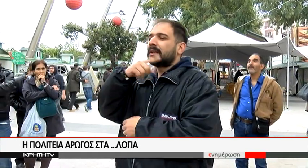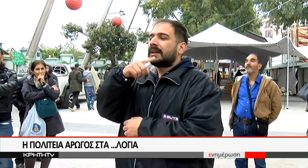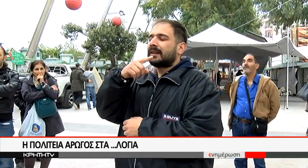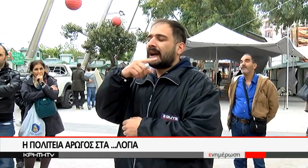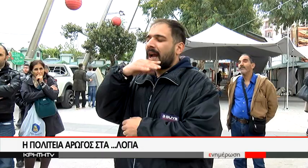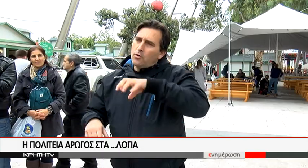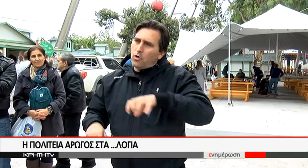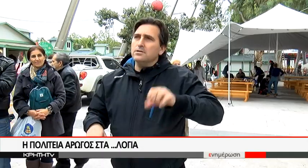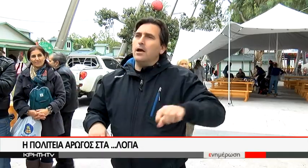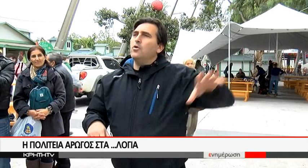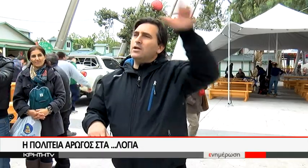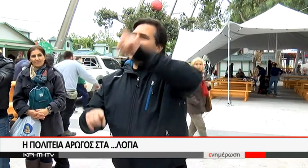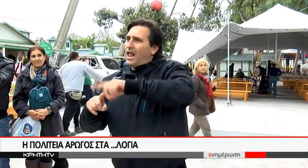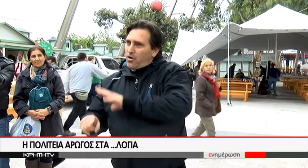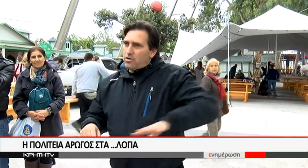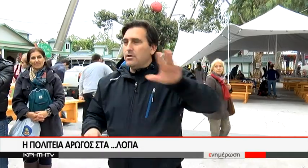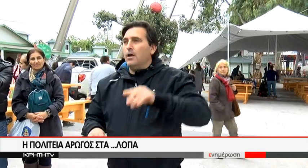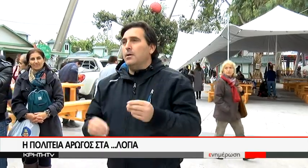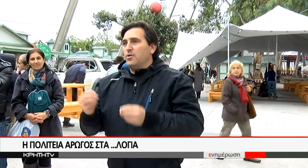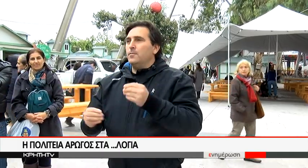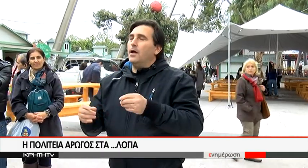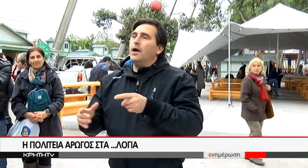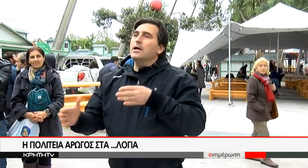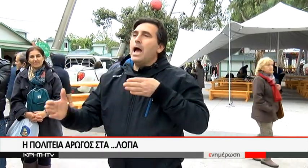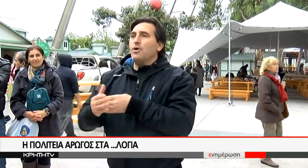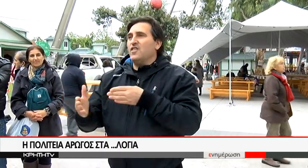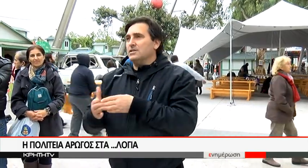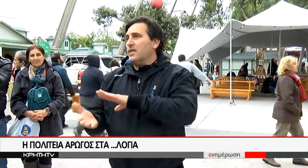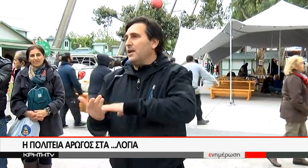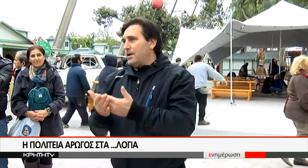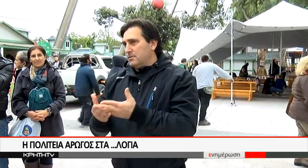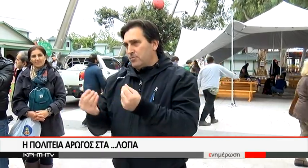εμπόδια. Δυστυχώς εδώ στην Κρήτη, σε όλους τους νομούς γενικά εδώ στην Κρήτη,